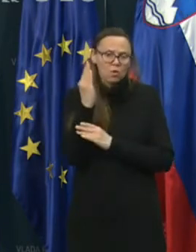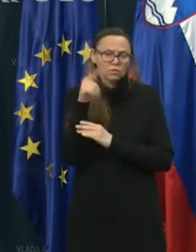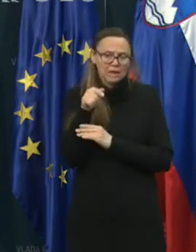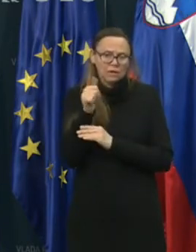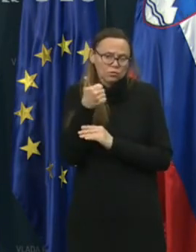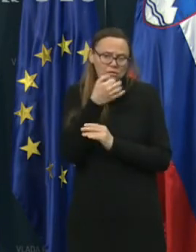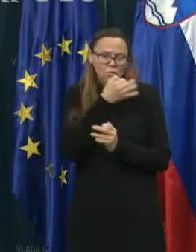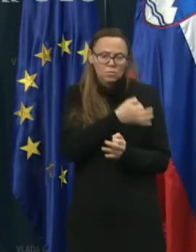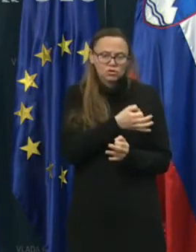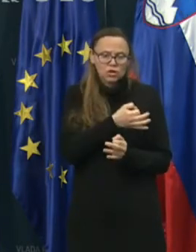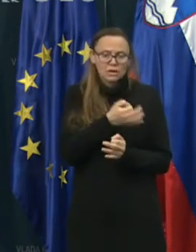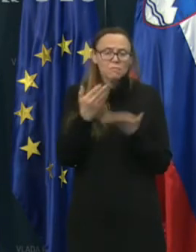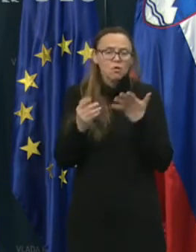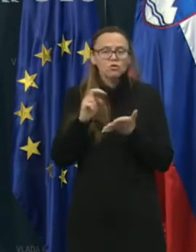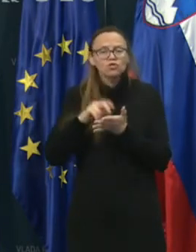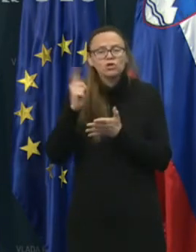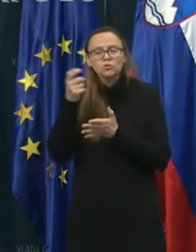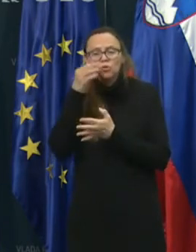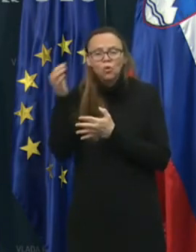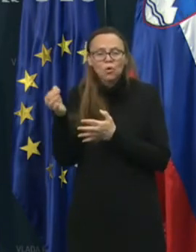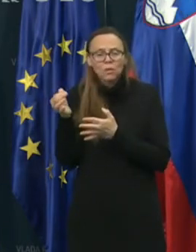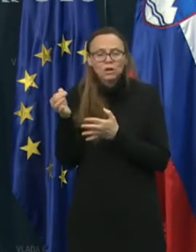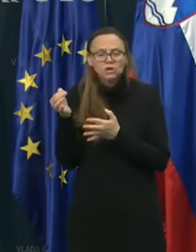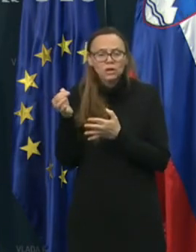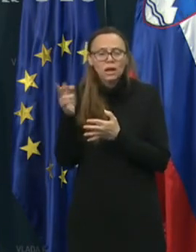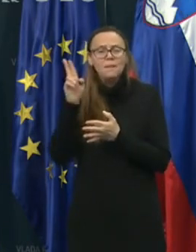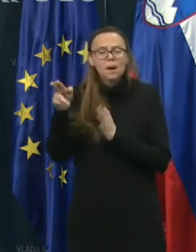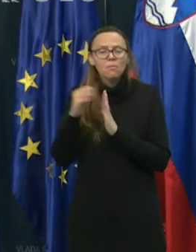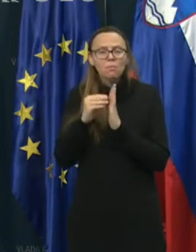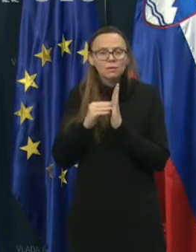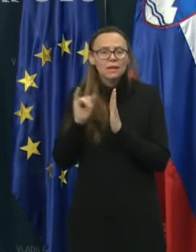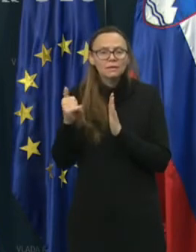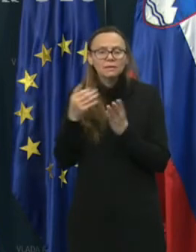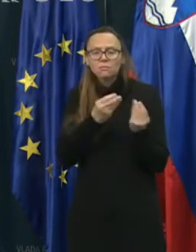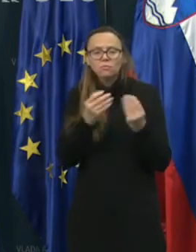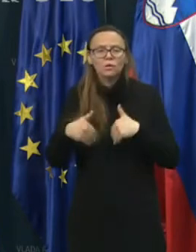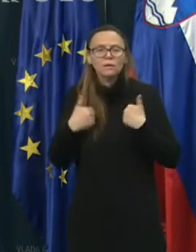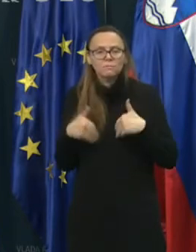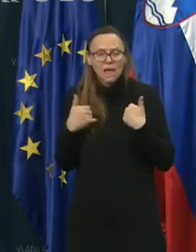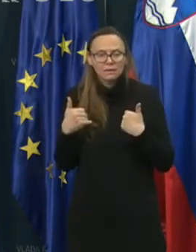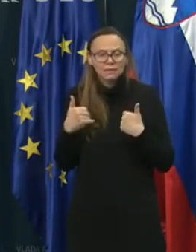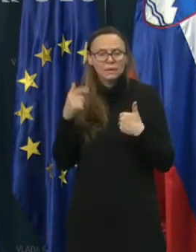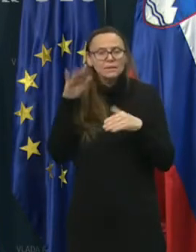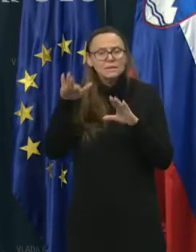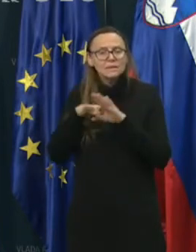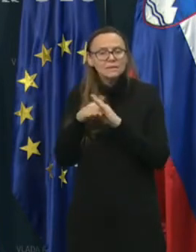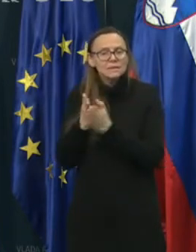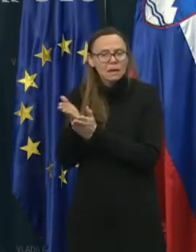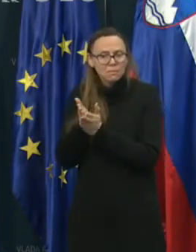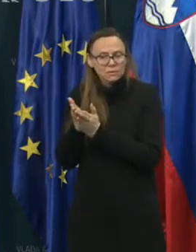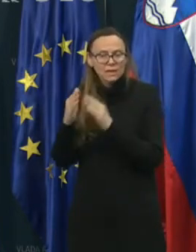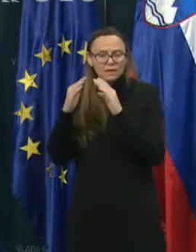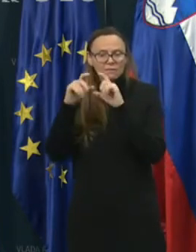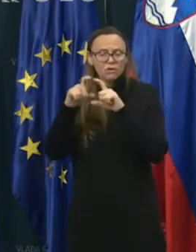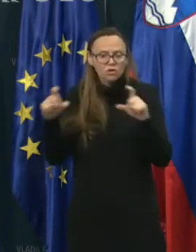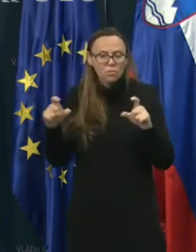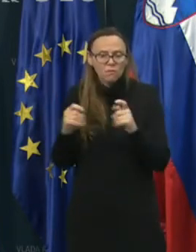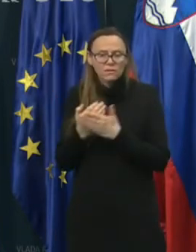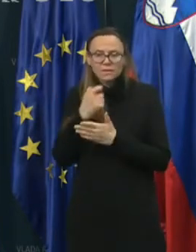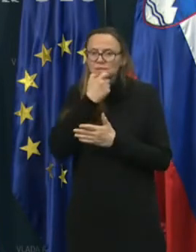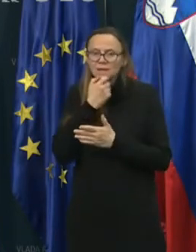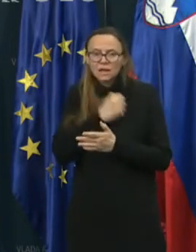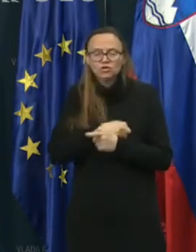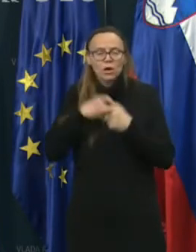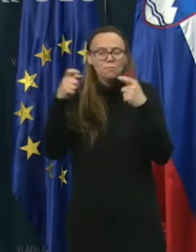drugo vprašanje. Imamo podatek, da številni mladi zaposleni, recimo v domovih za starejše pa v bolnišnicah, odhajajo iz